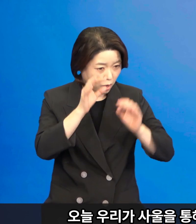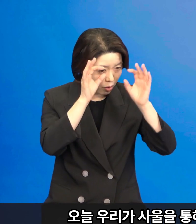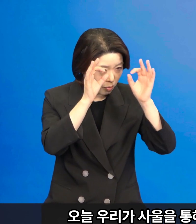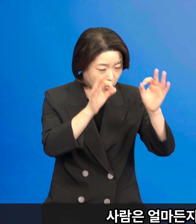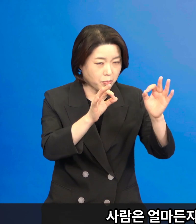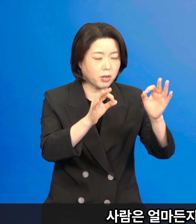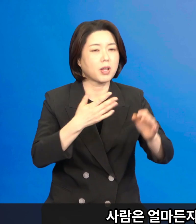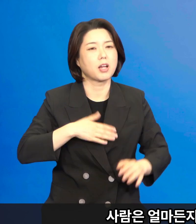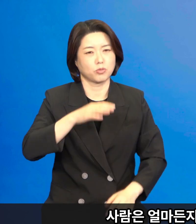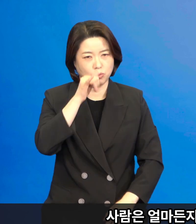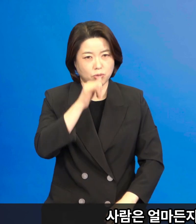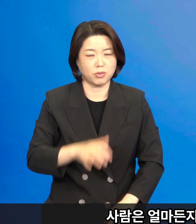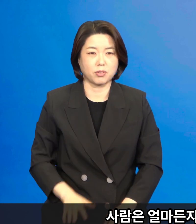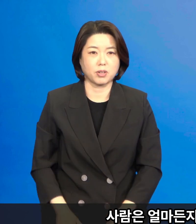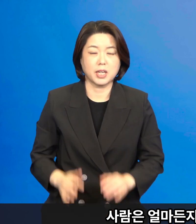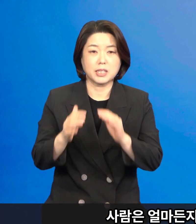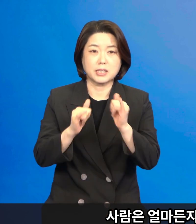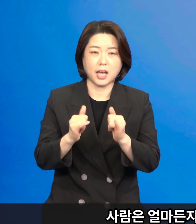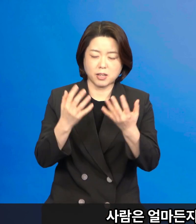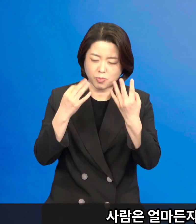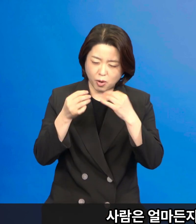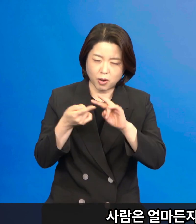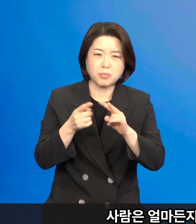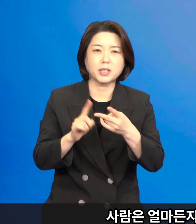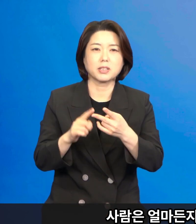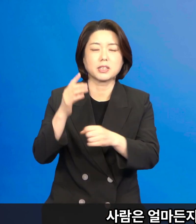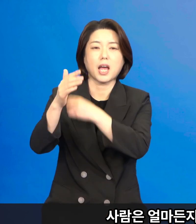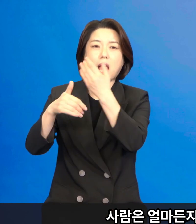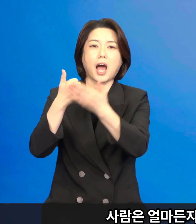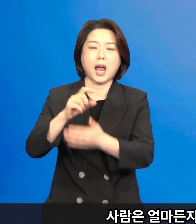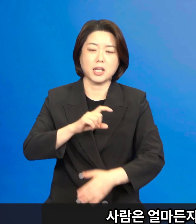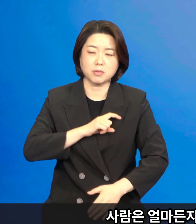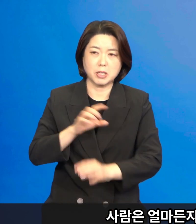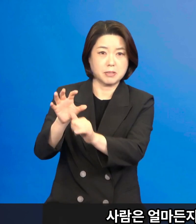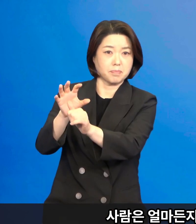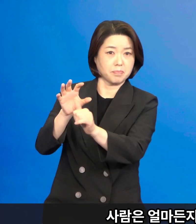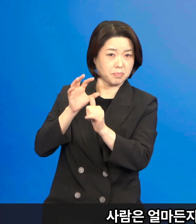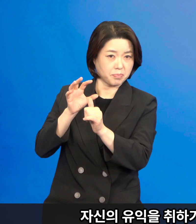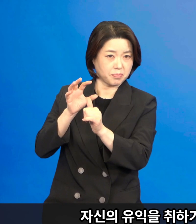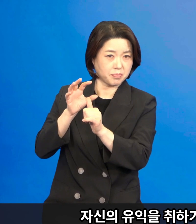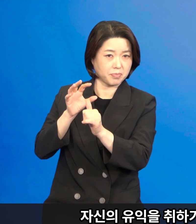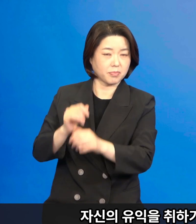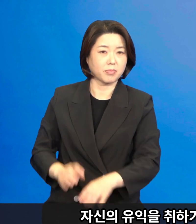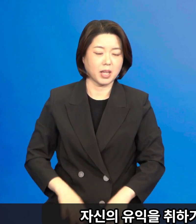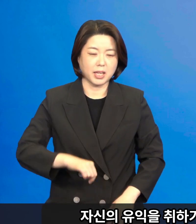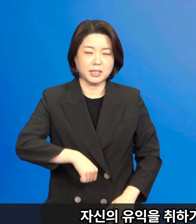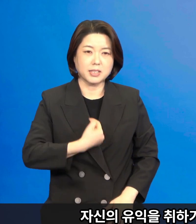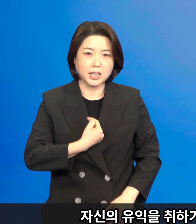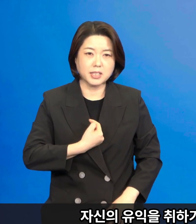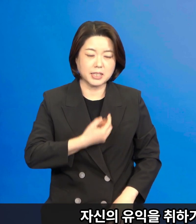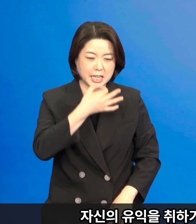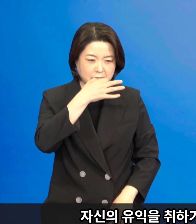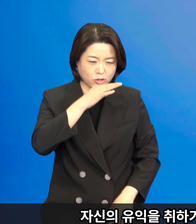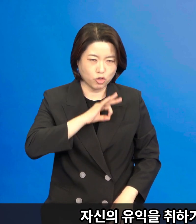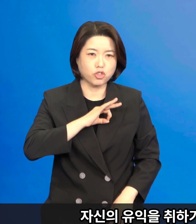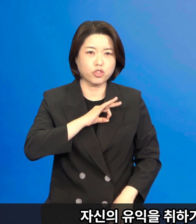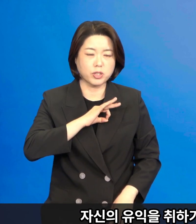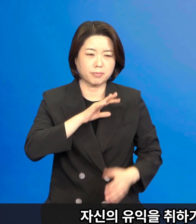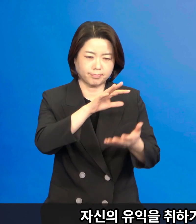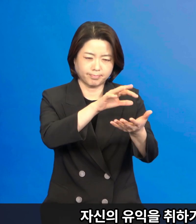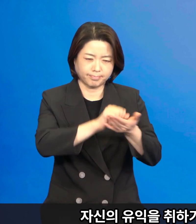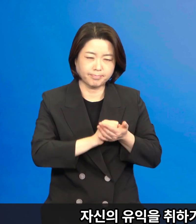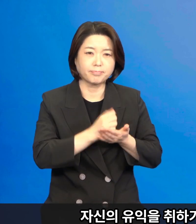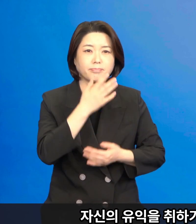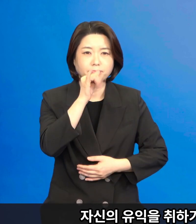모습이에요. 사람은 얼마든지 하나님의 이름을 이용하여 자신의 유익을 취하기